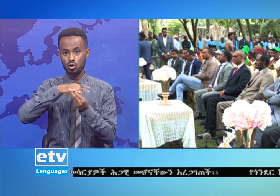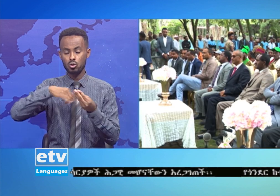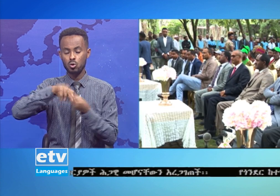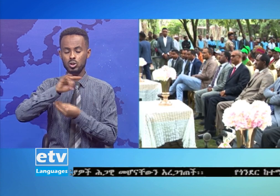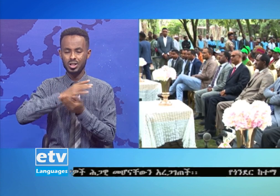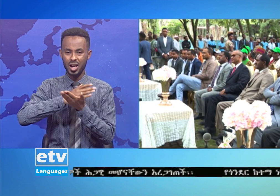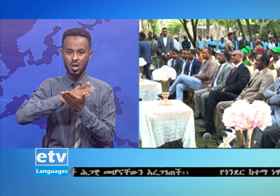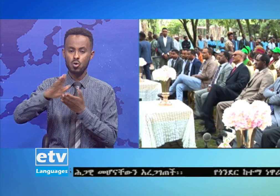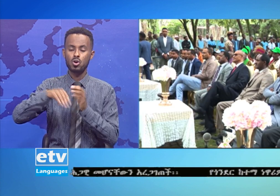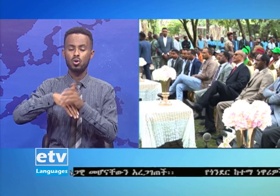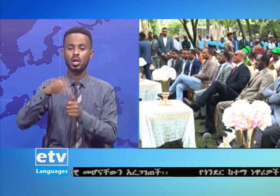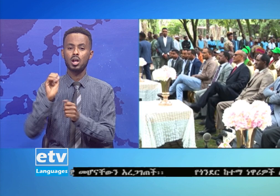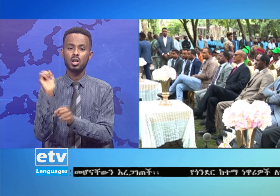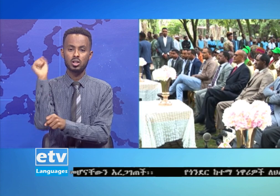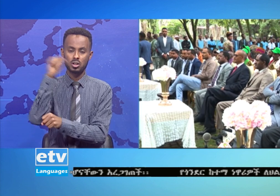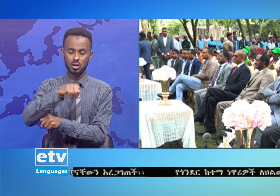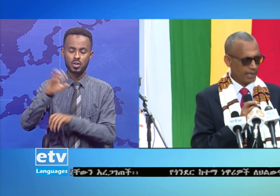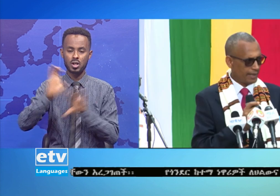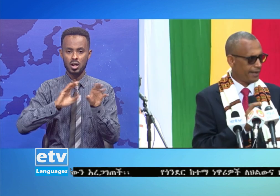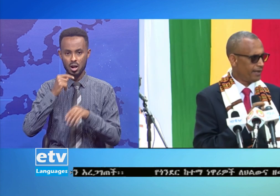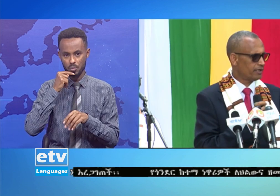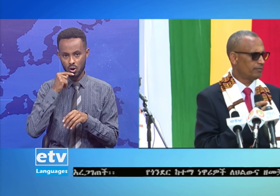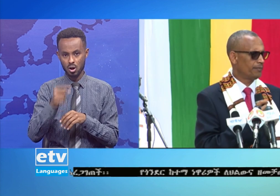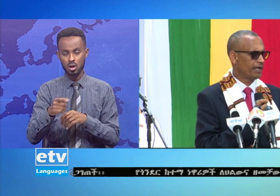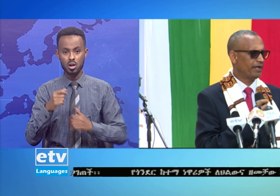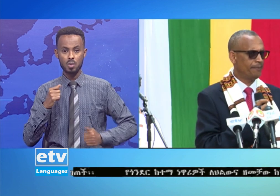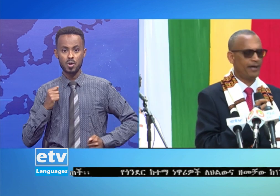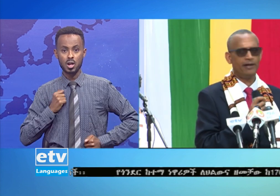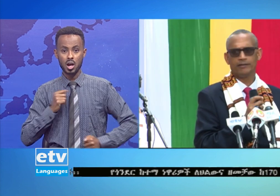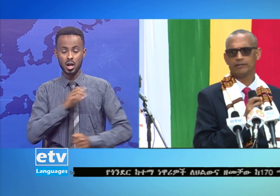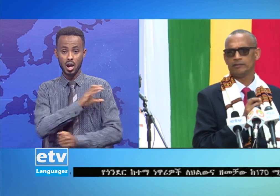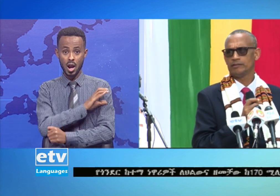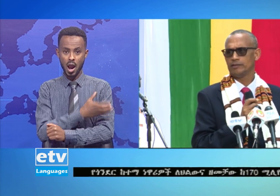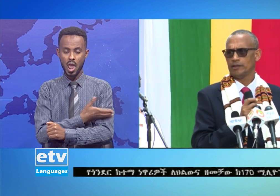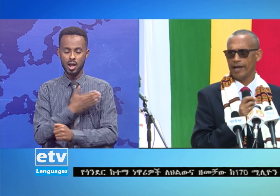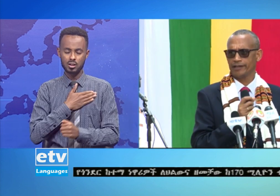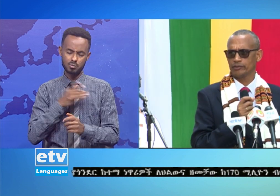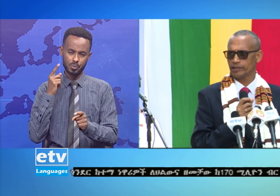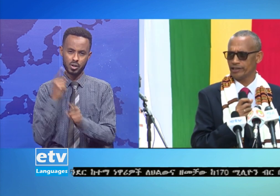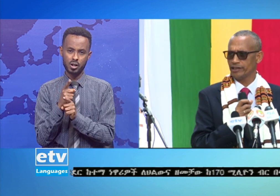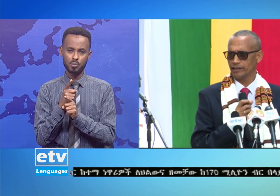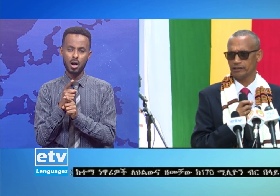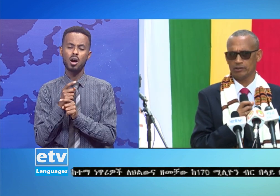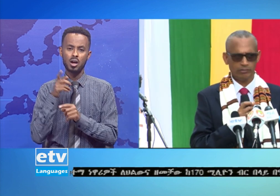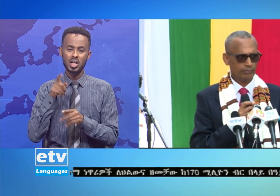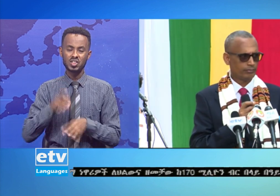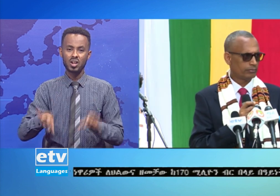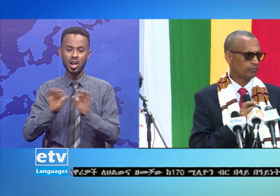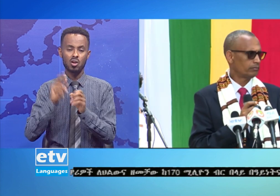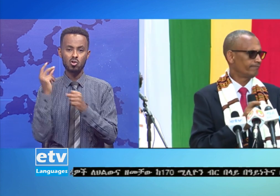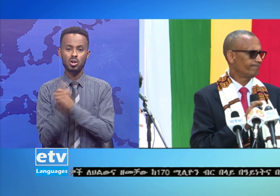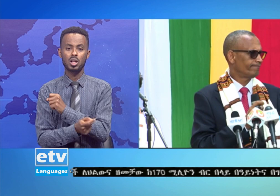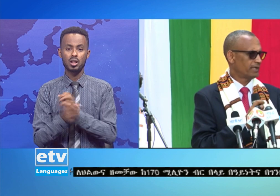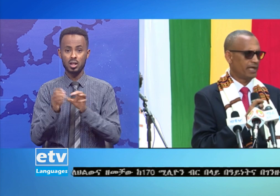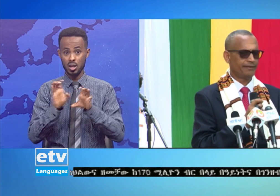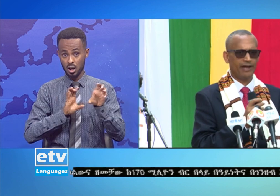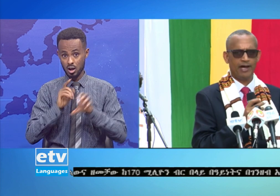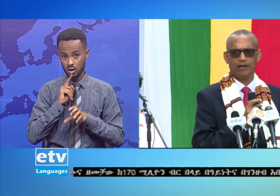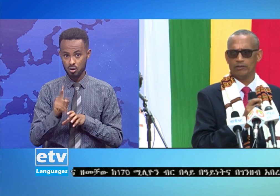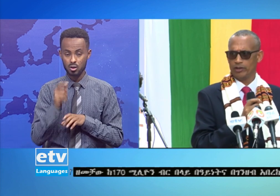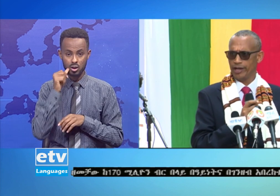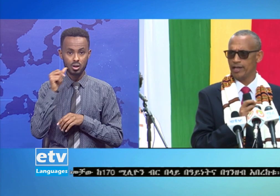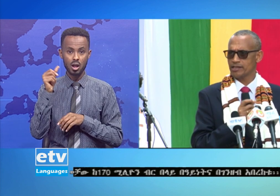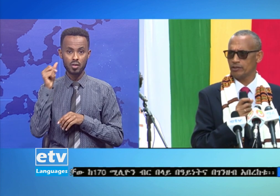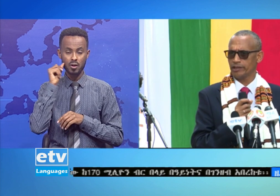ተጠራርጎ እንዲወጣና እንዲደመሰስ ይደረጋል ብለዋል። መከላከያ ኃይላችን በሚገባ አይቀጡ ቅጣት እየቀጣው ነው።